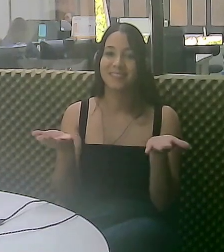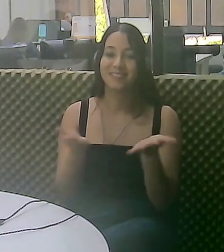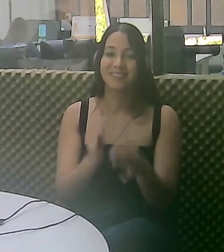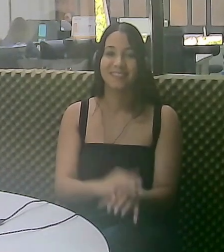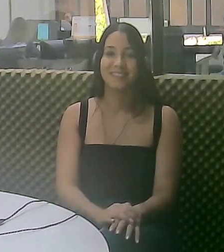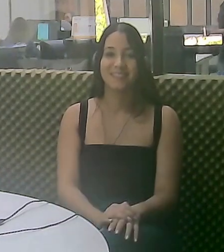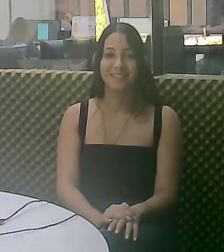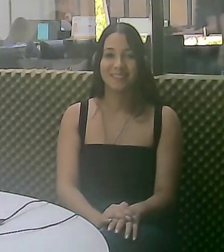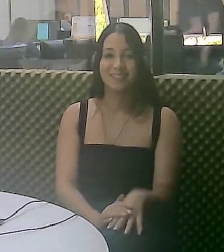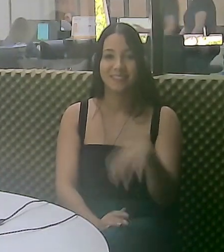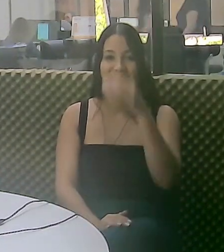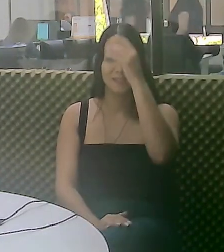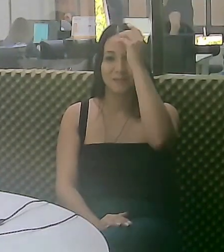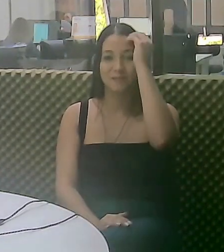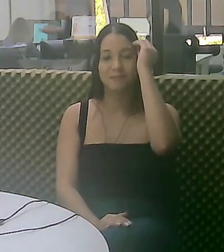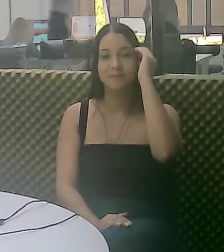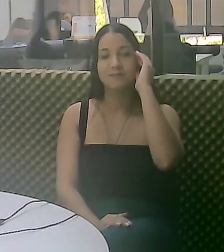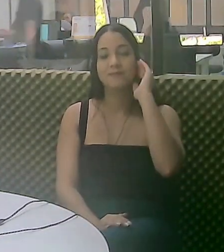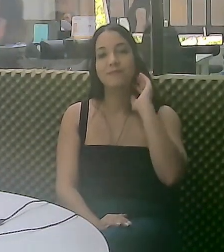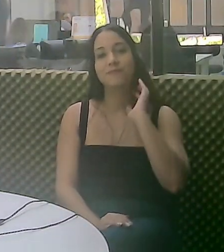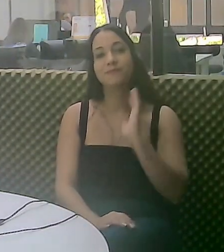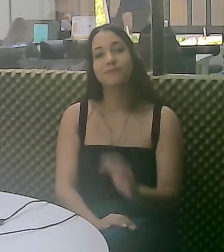hoje.